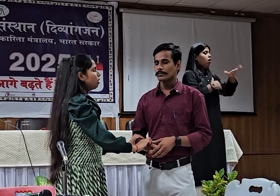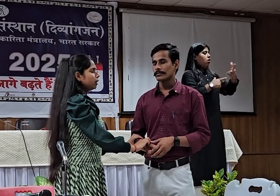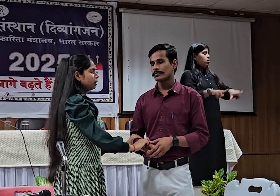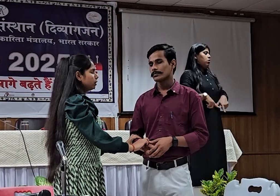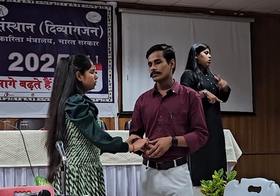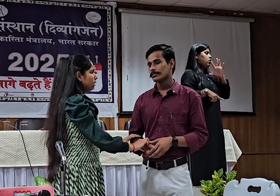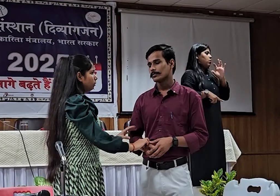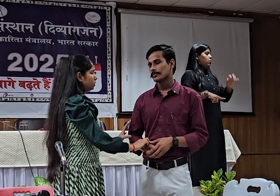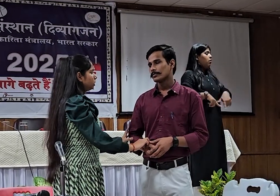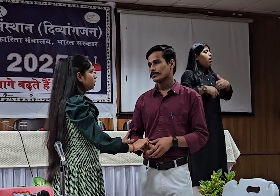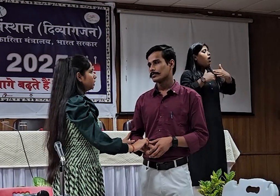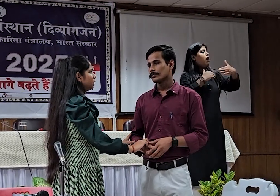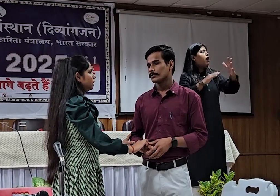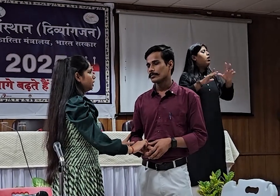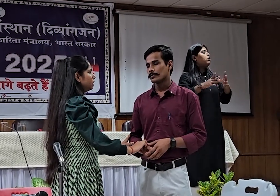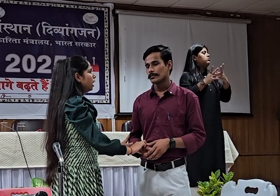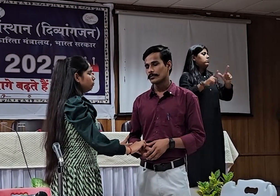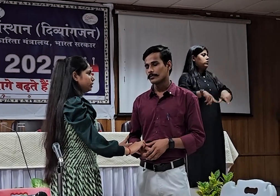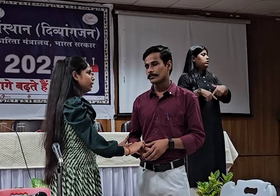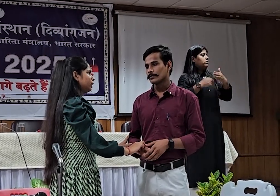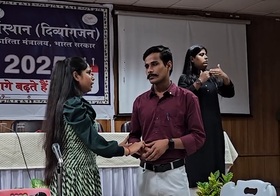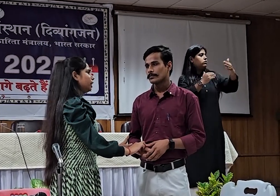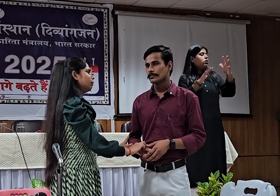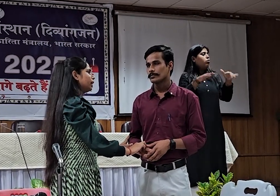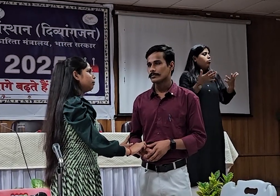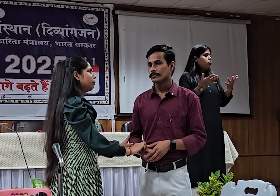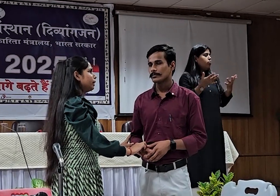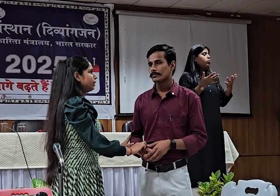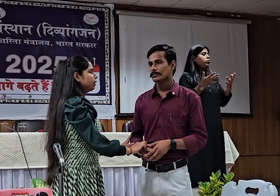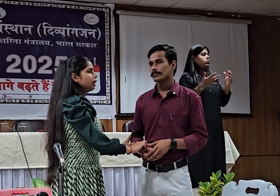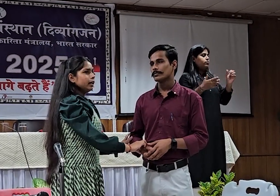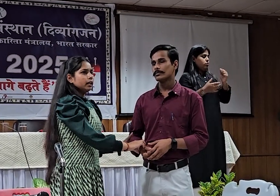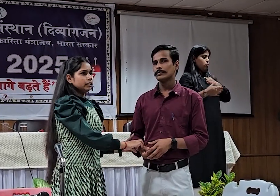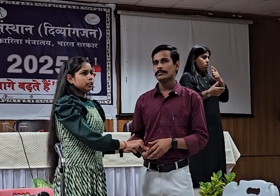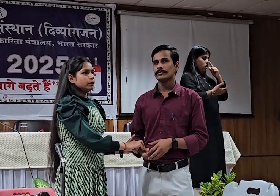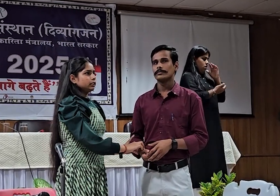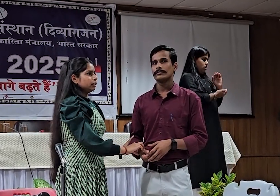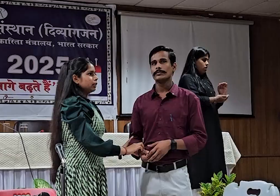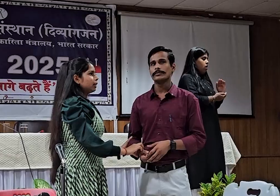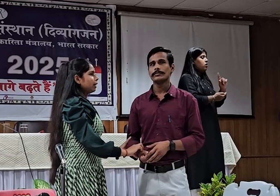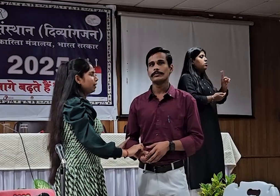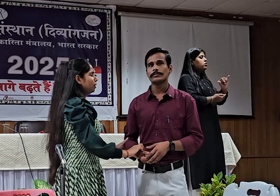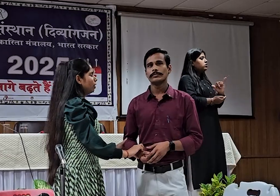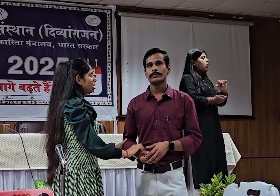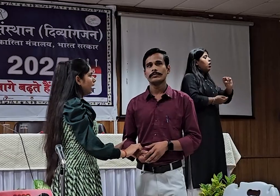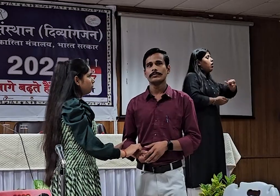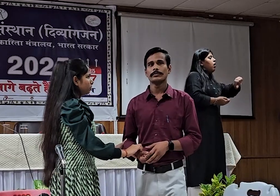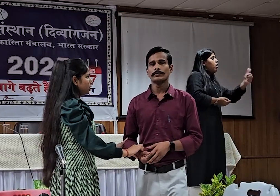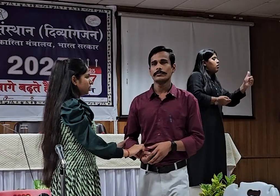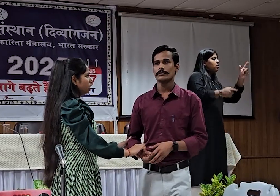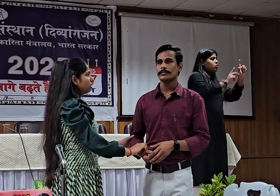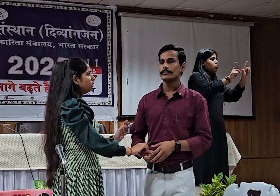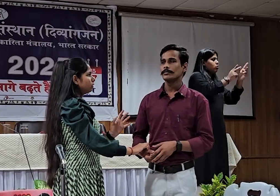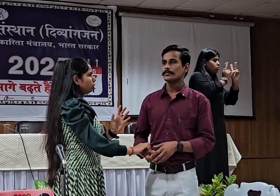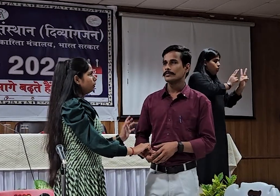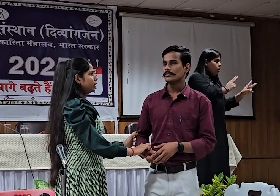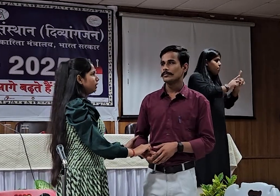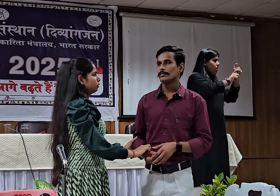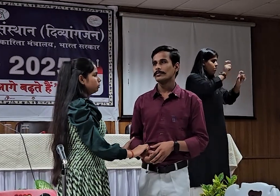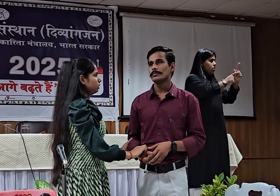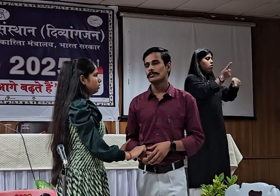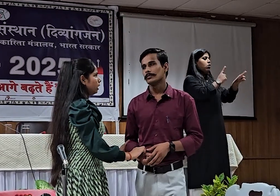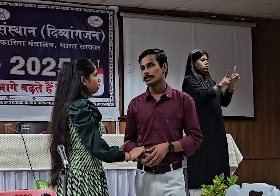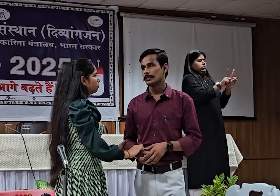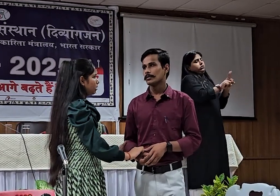बढ़ेगी और आम सी जिंदगी जिएगी। हम चाहते हैं कि हमारी भी बेटी एक अच्छे बच्चे की तरह रहे और आम की तरह वो भी